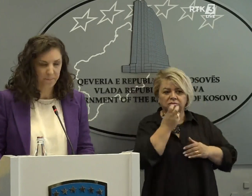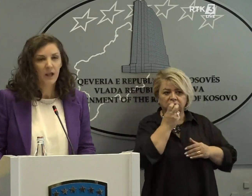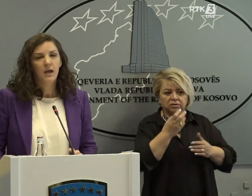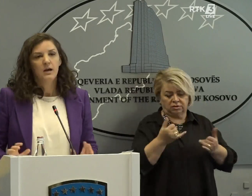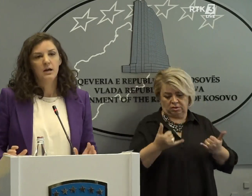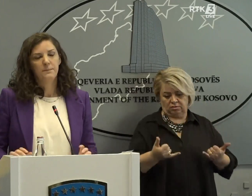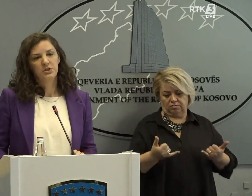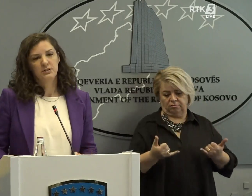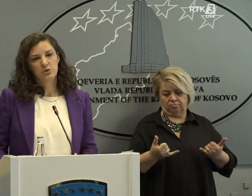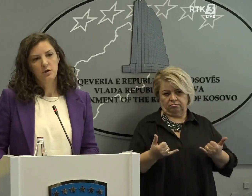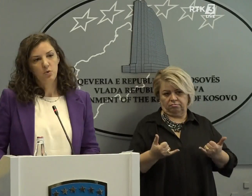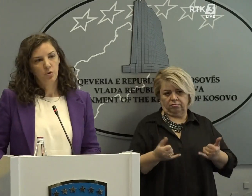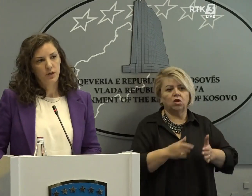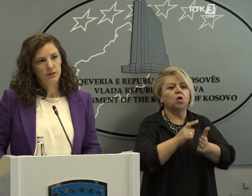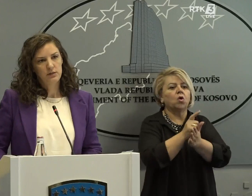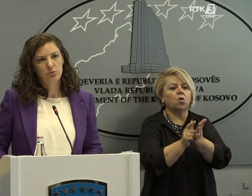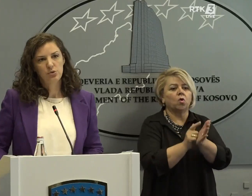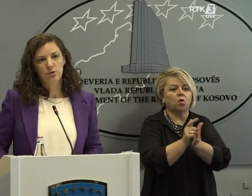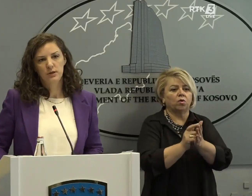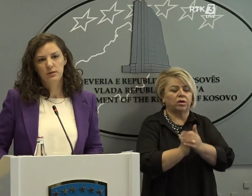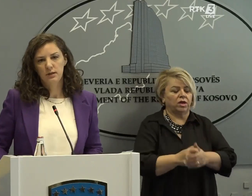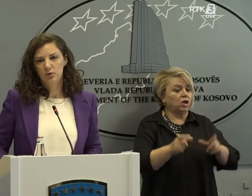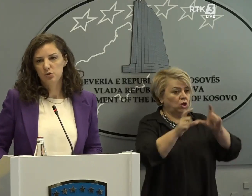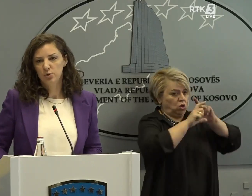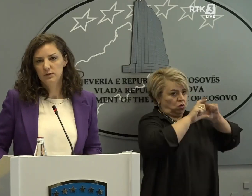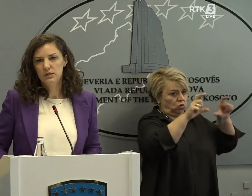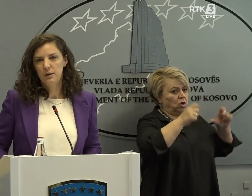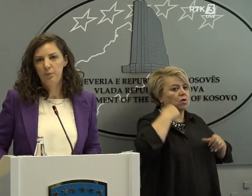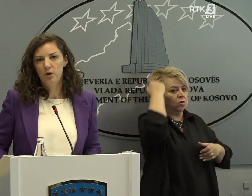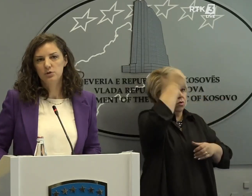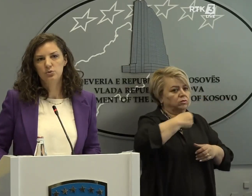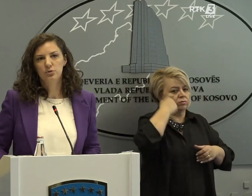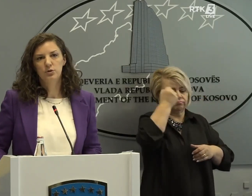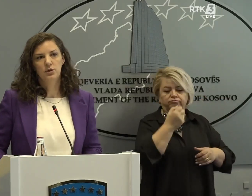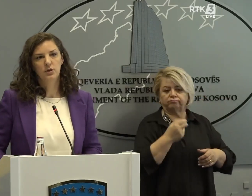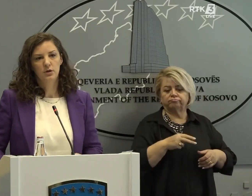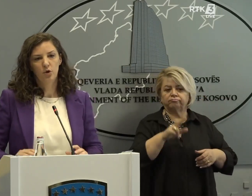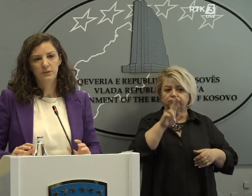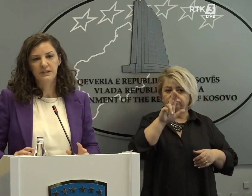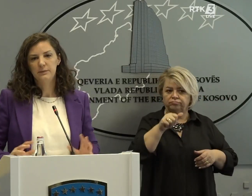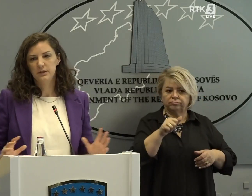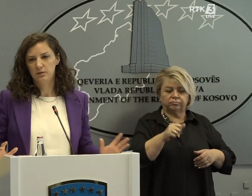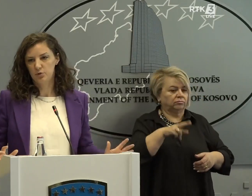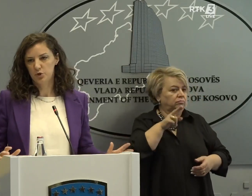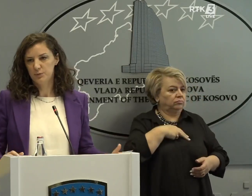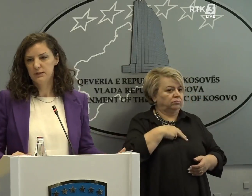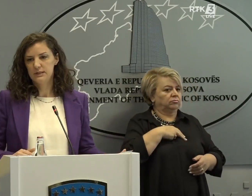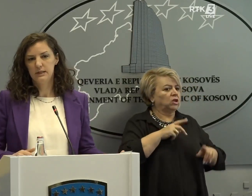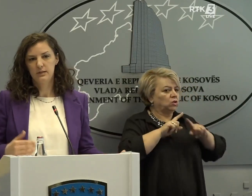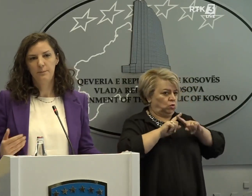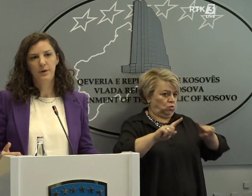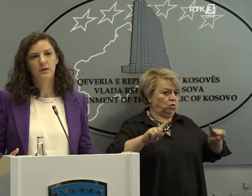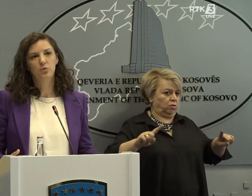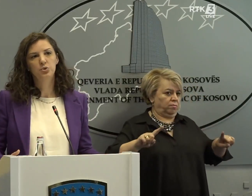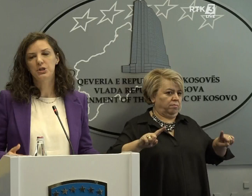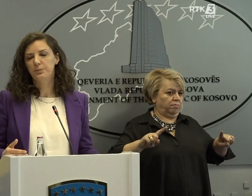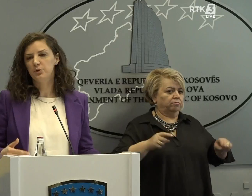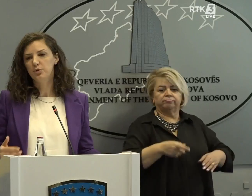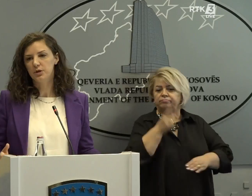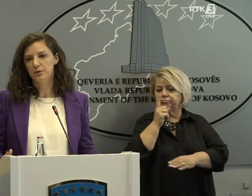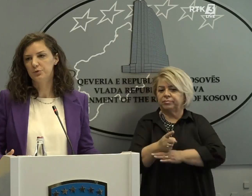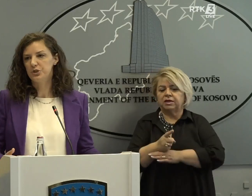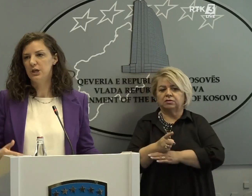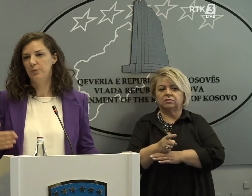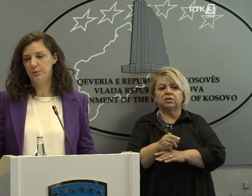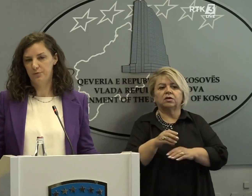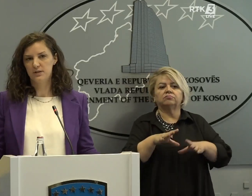më. Përgjatë kësaj kohe, institucionet e Kosovës kanë pasur obligime të ndryshme, të cilat janë para kushte për